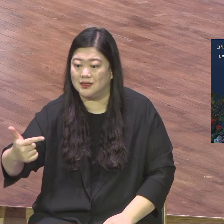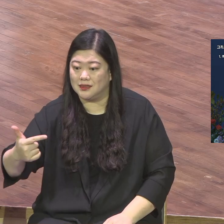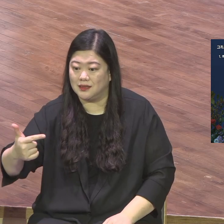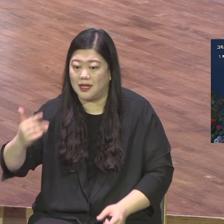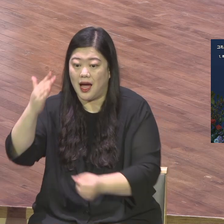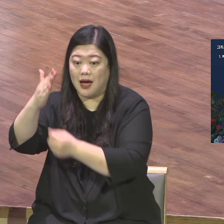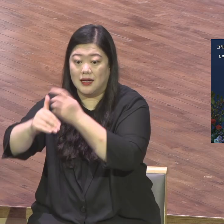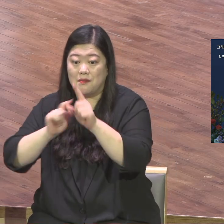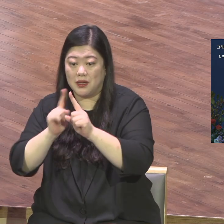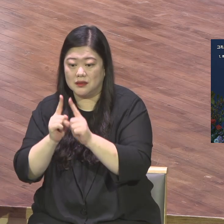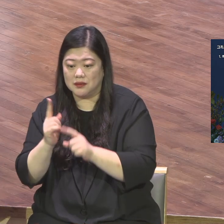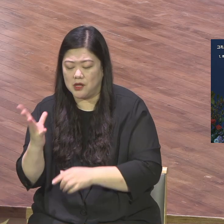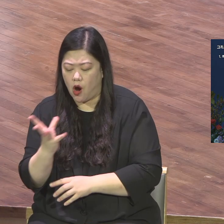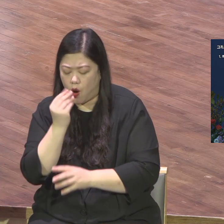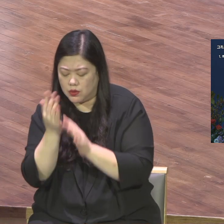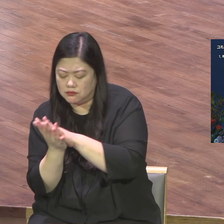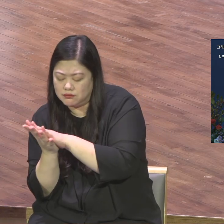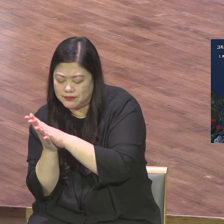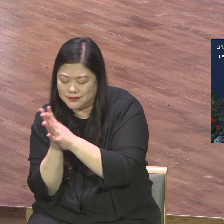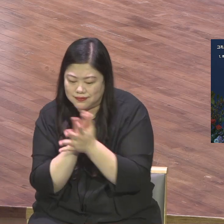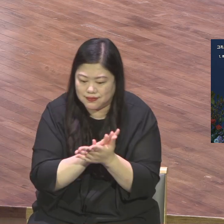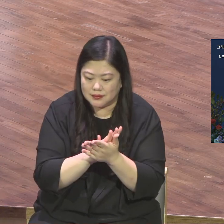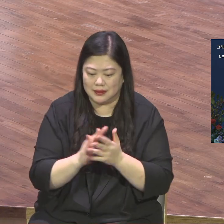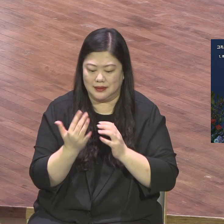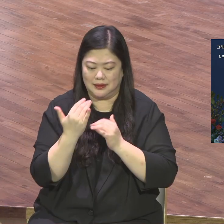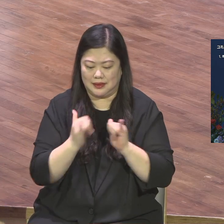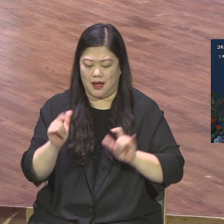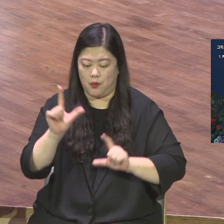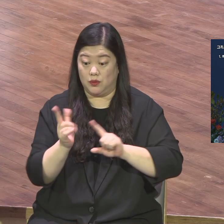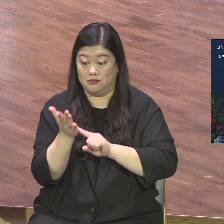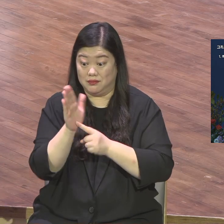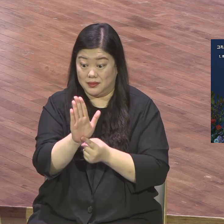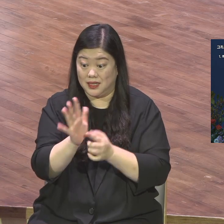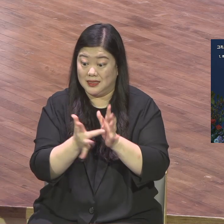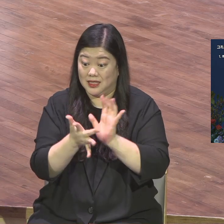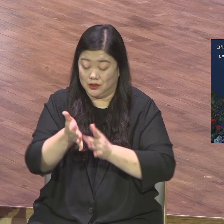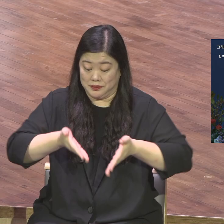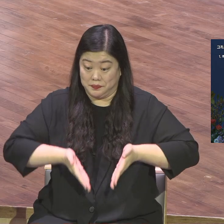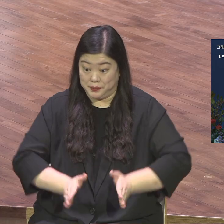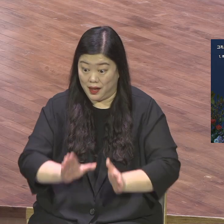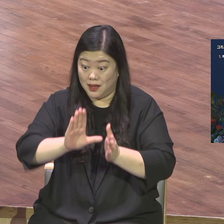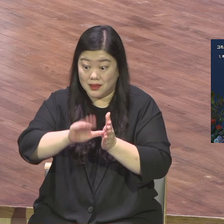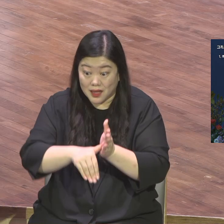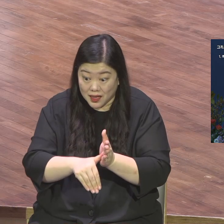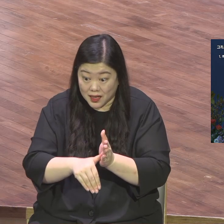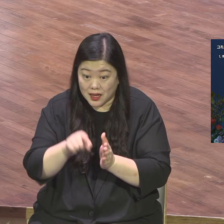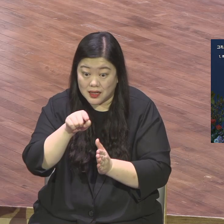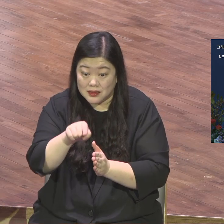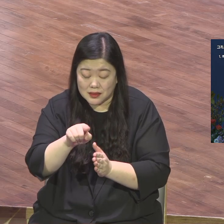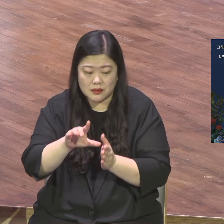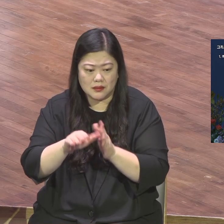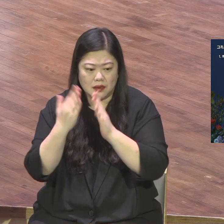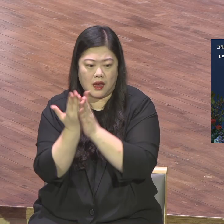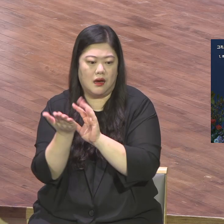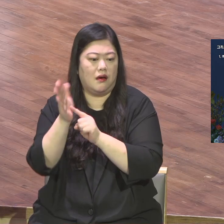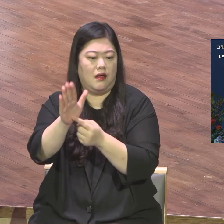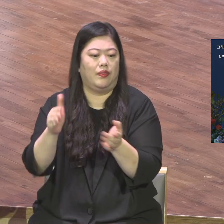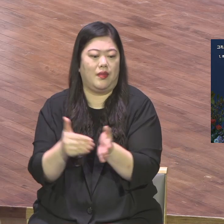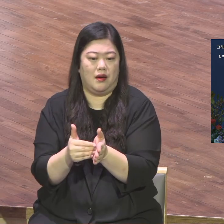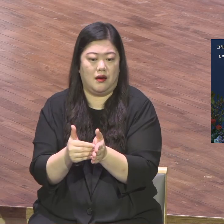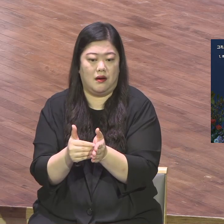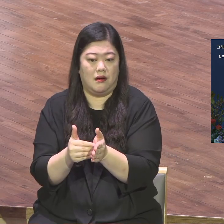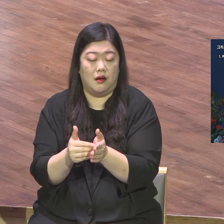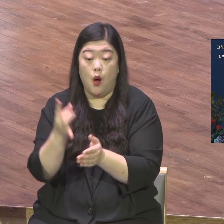비밀이란 말은 그리스도의 성육신, 하나님이 인간의 옷을 입고 오시고 십자가